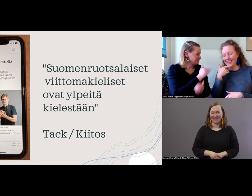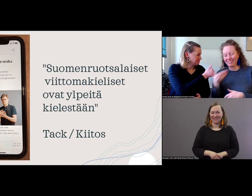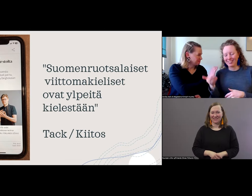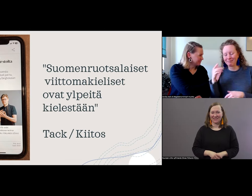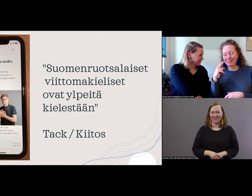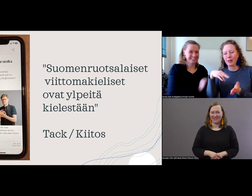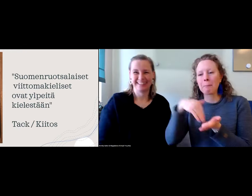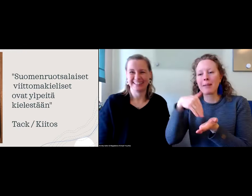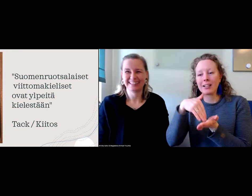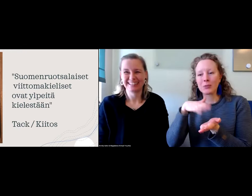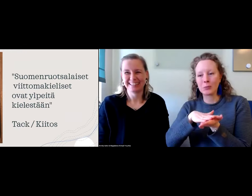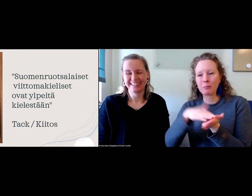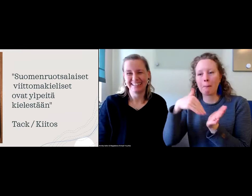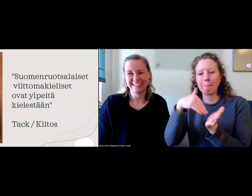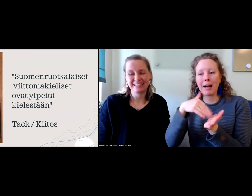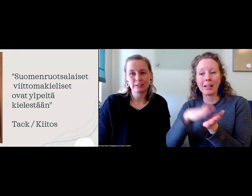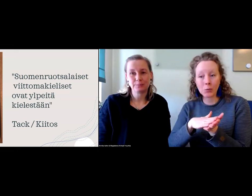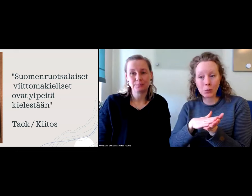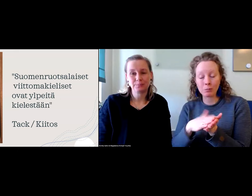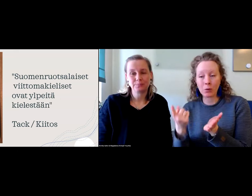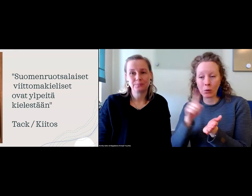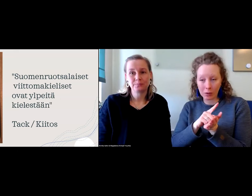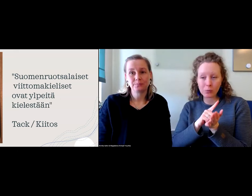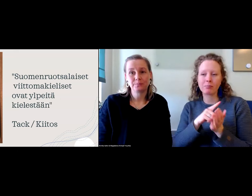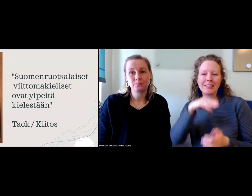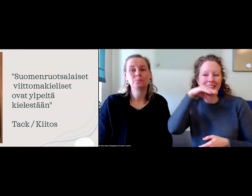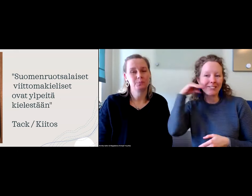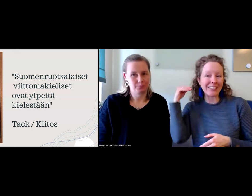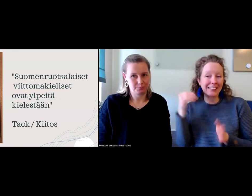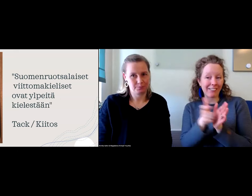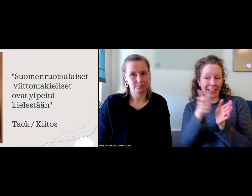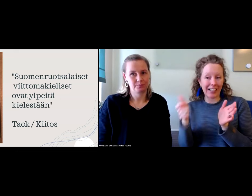Niin. Joo. Eli marraskuussa